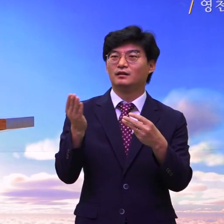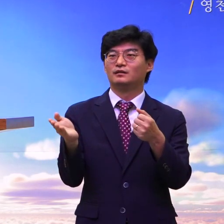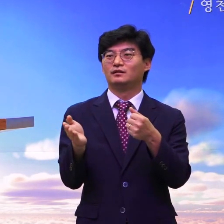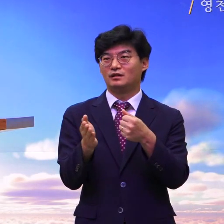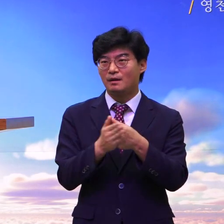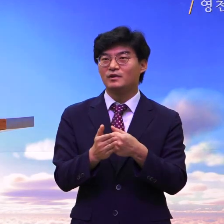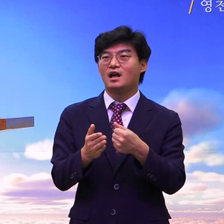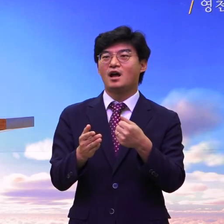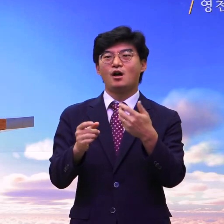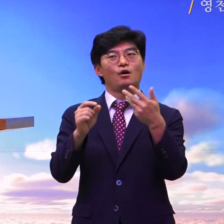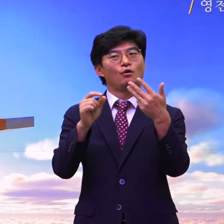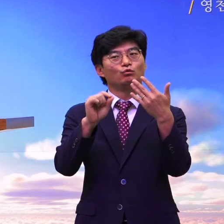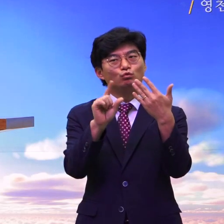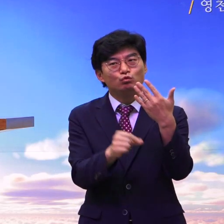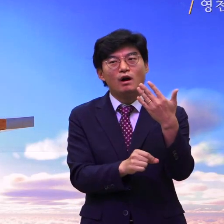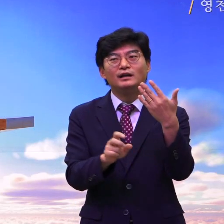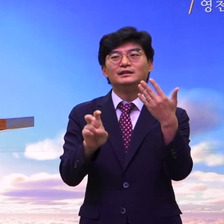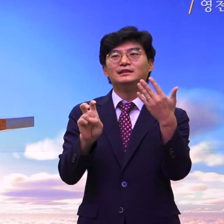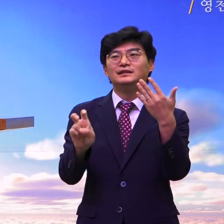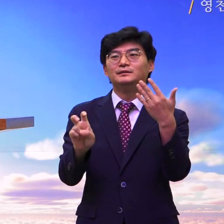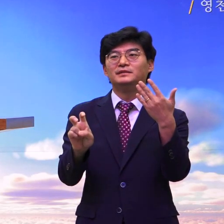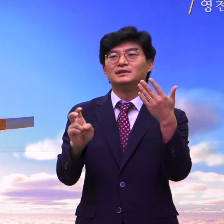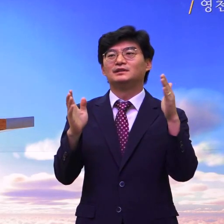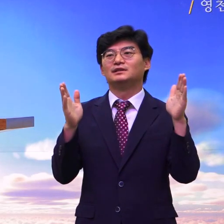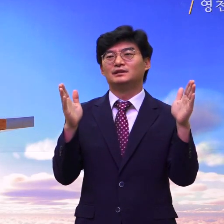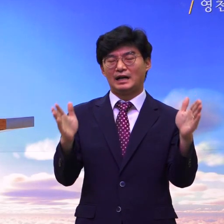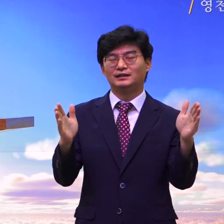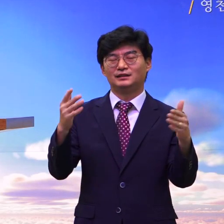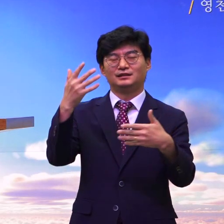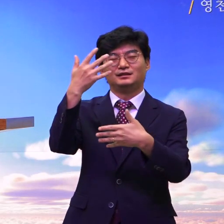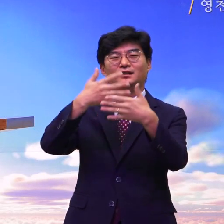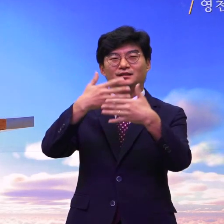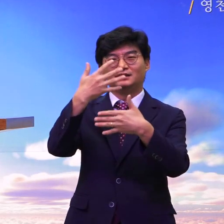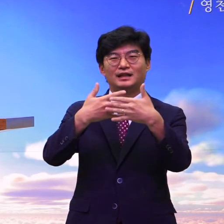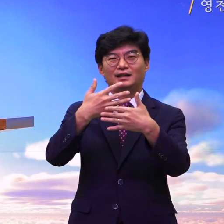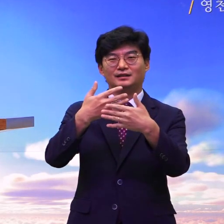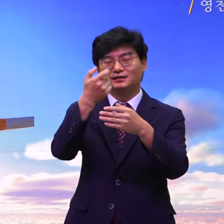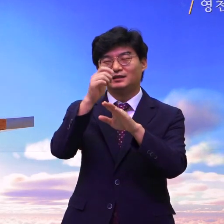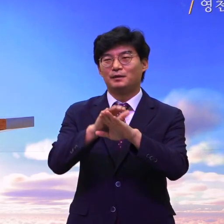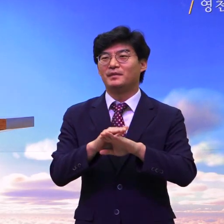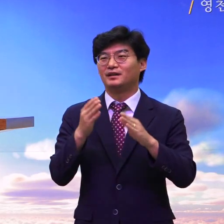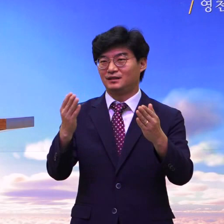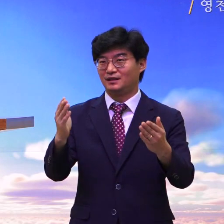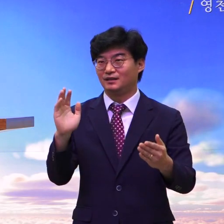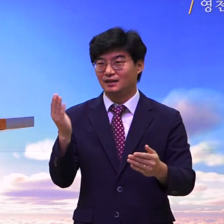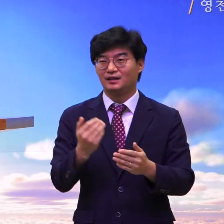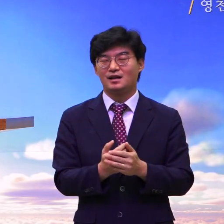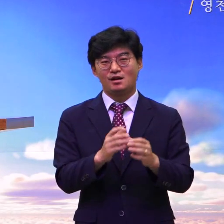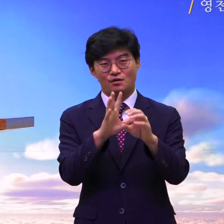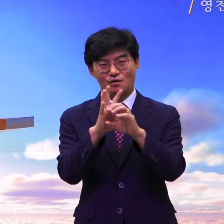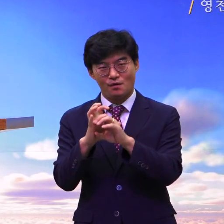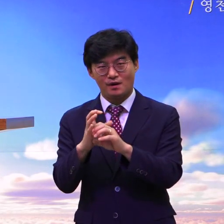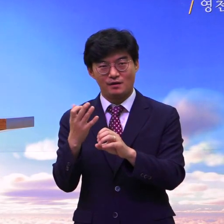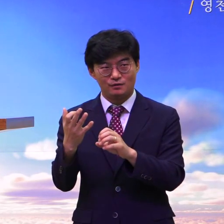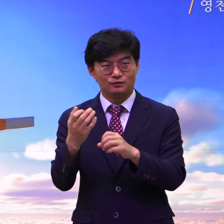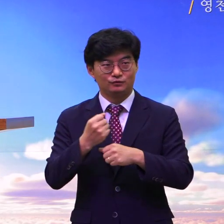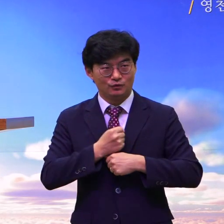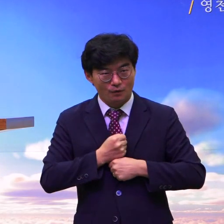현장에서 오신 이하 예배 함께 병행을 하도록 하겠습니다. 계속해서 여러분 코로나19 예방에 힘써주시기